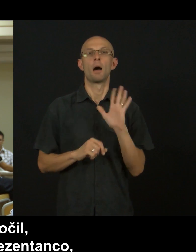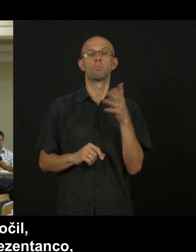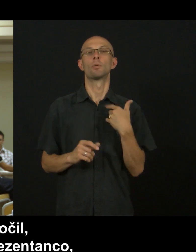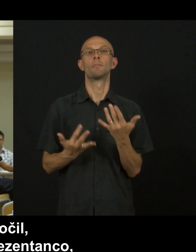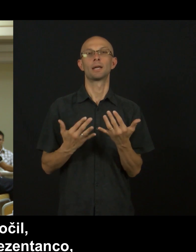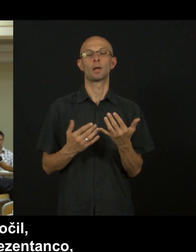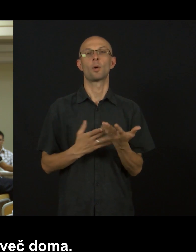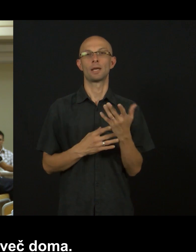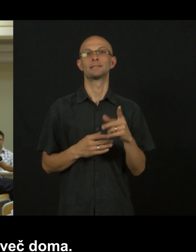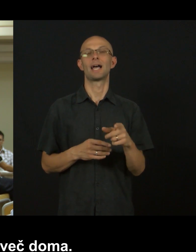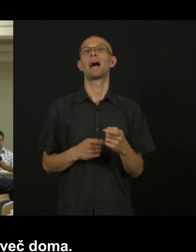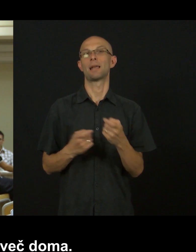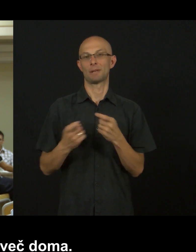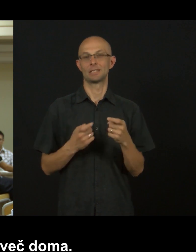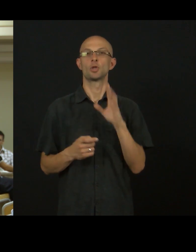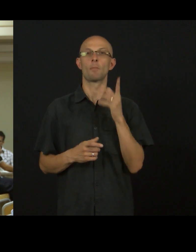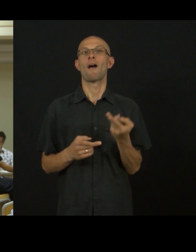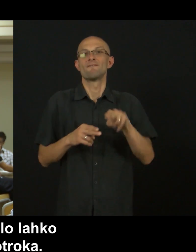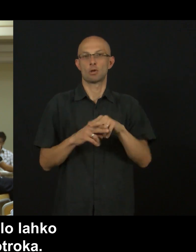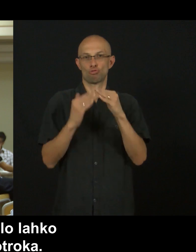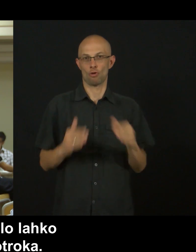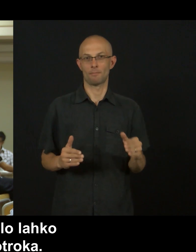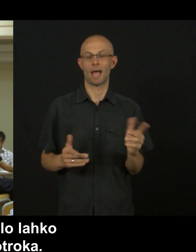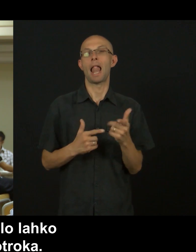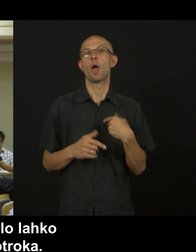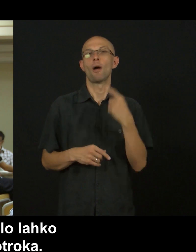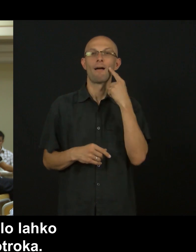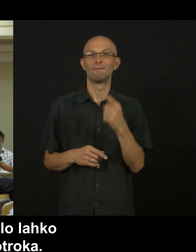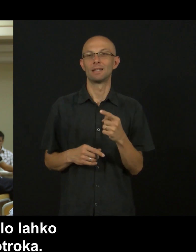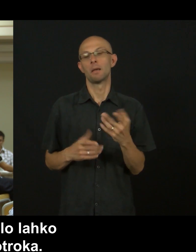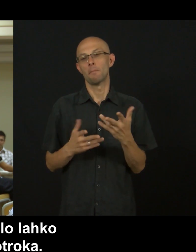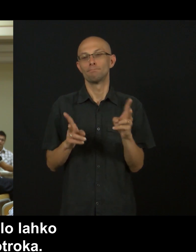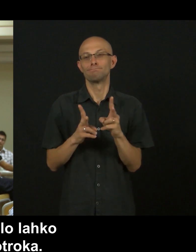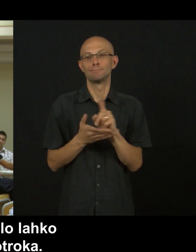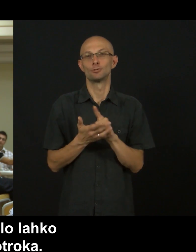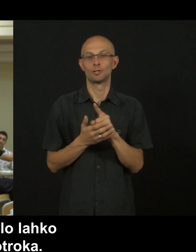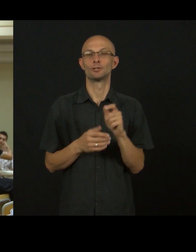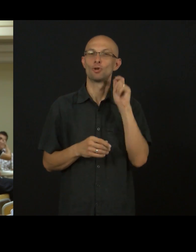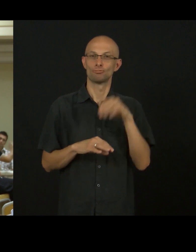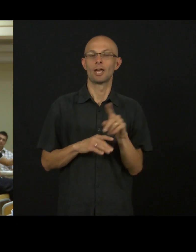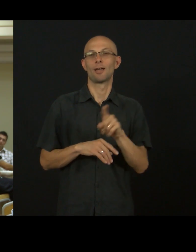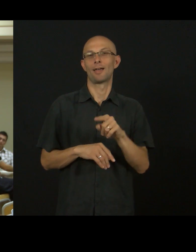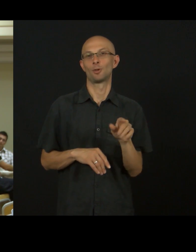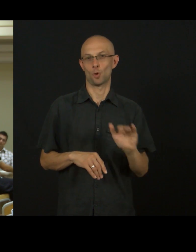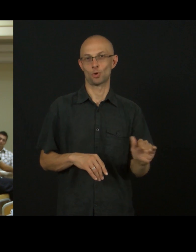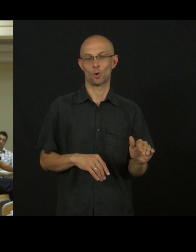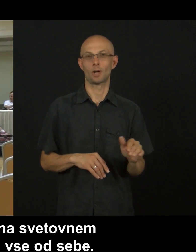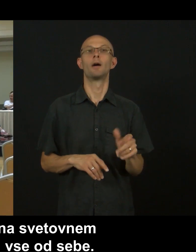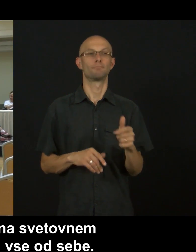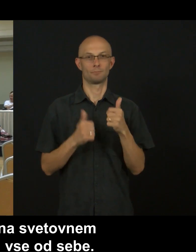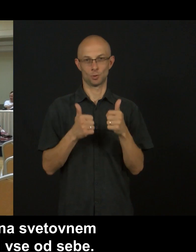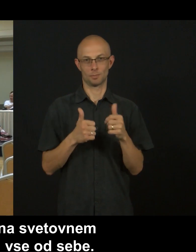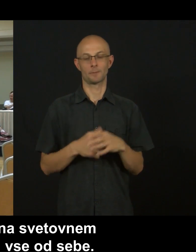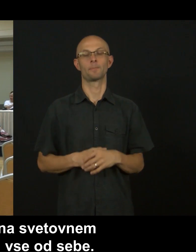da bom igral za reprezentanco in da sem lahko malo več doma in da vidim saj malo ženo pa otroha.